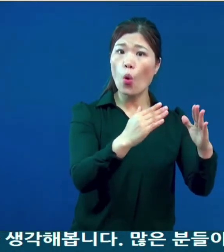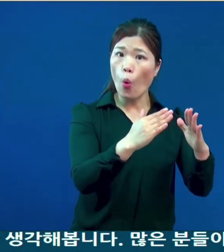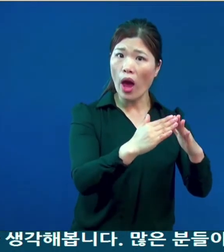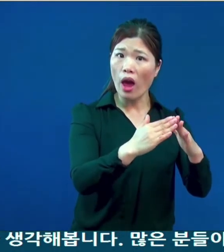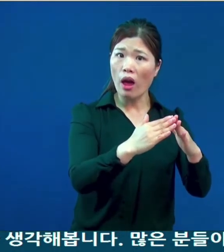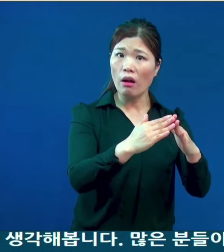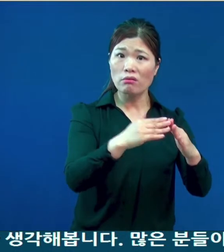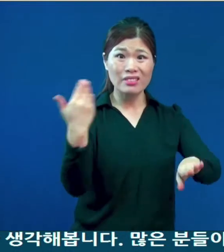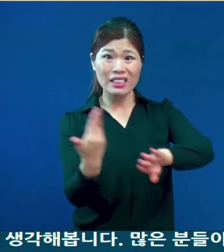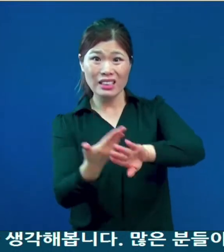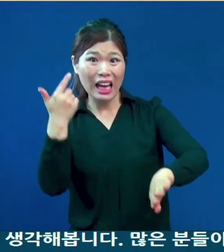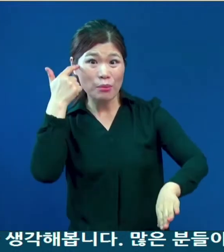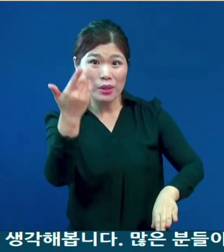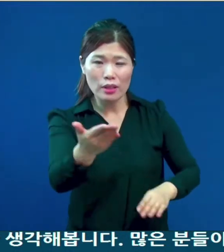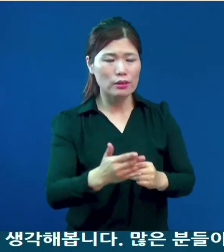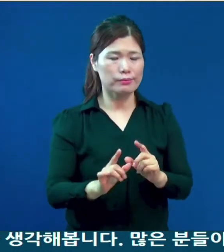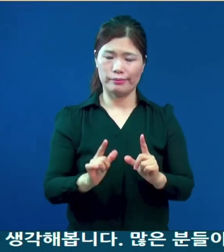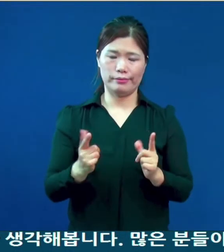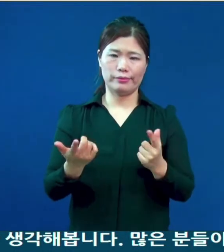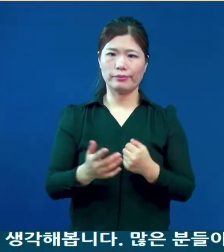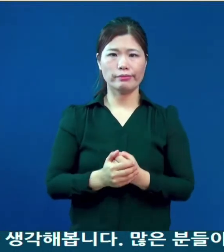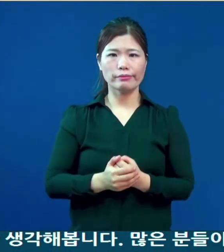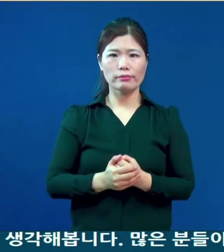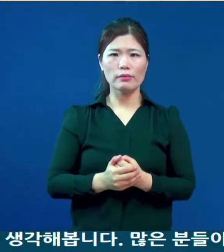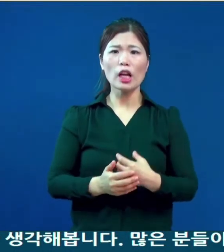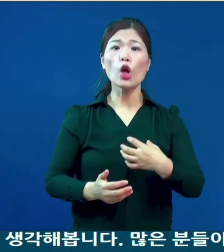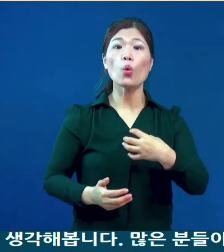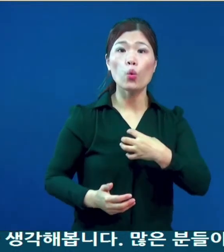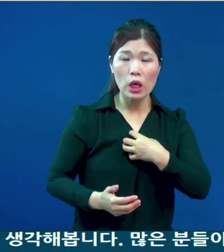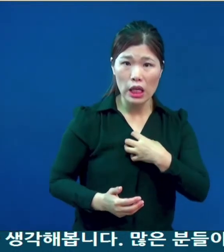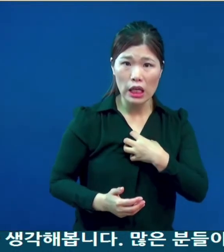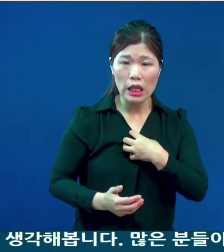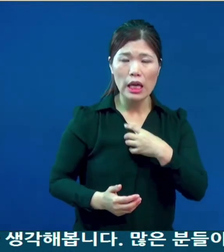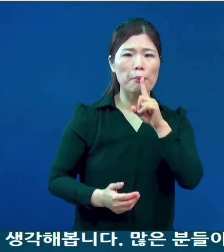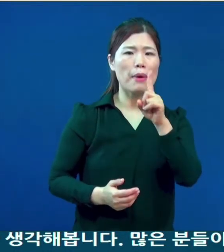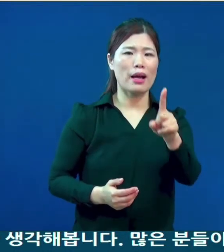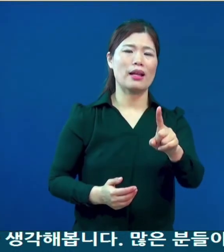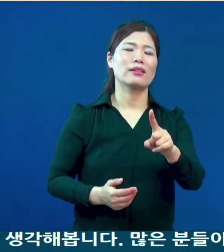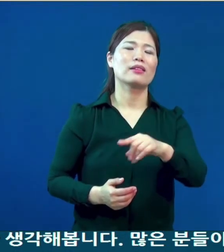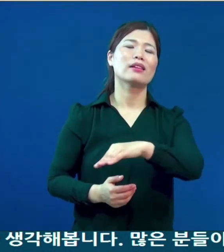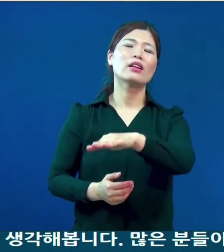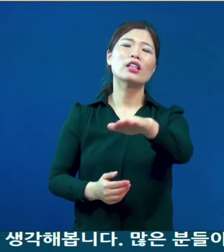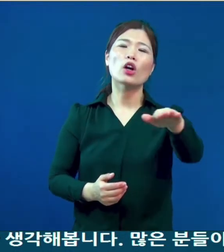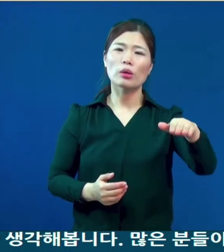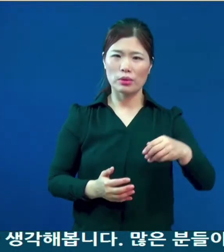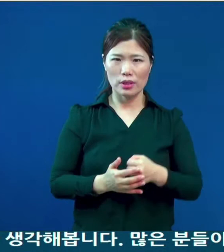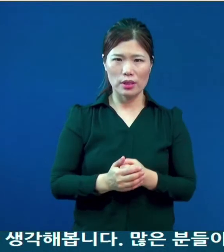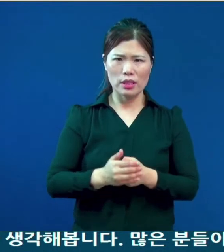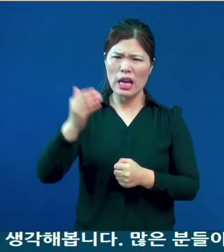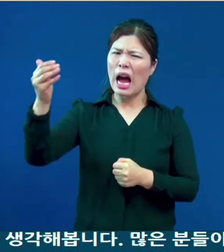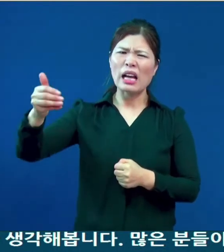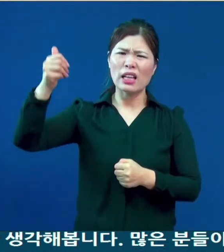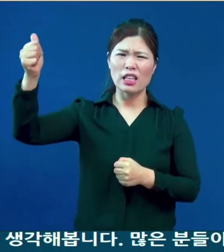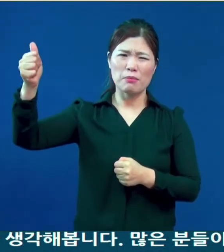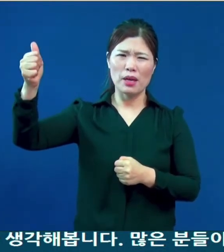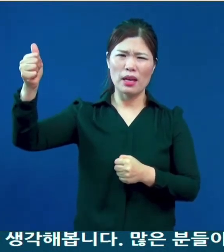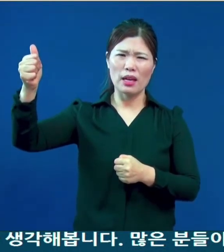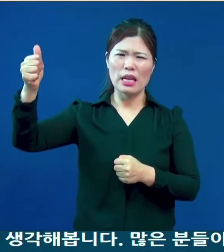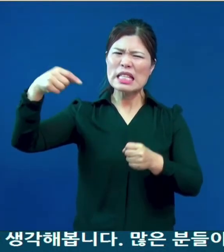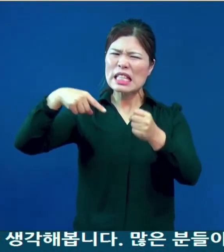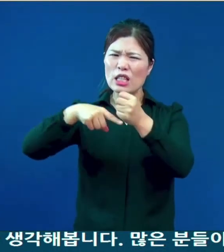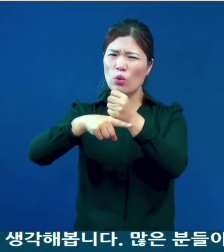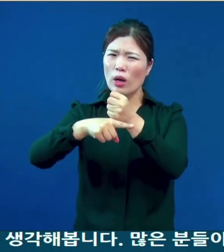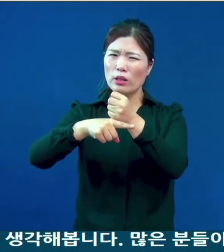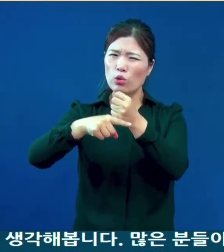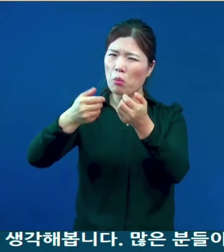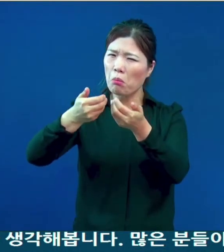다른 겁니까? 아니죠. 저는 위기라고 말하는 우리의 자신이 하나님의 뜻과는 너무나도 멀어져